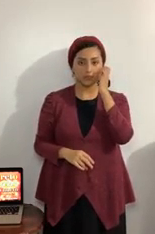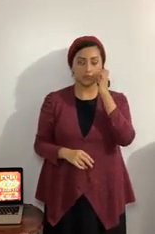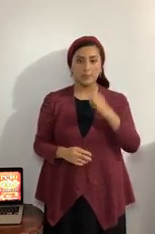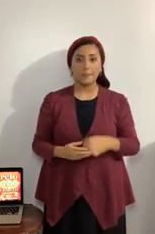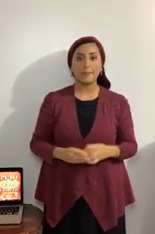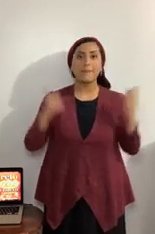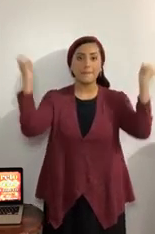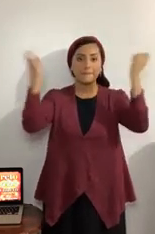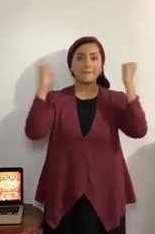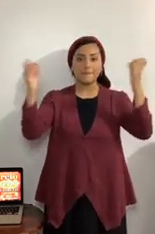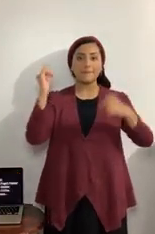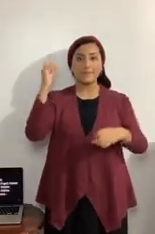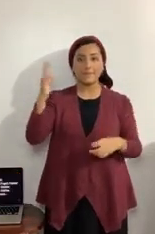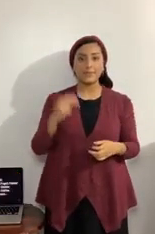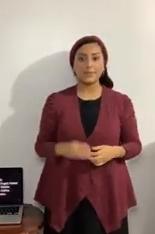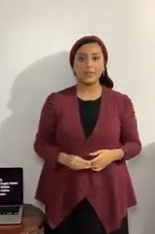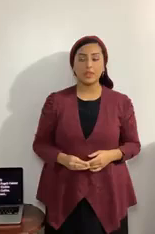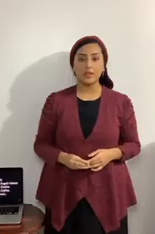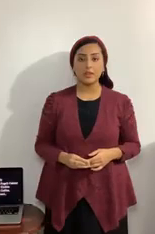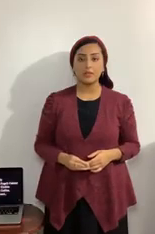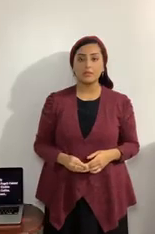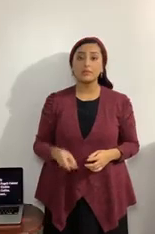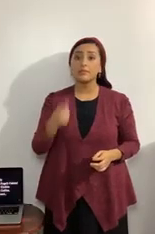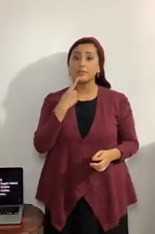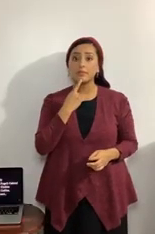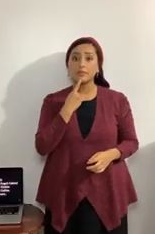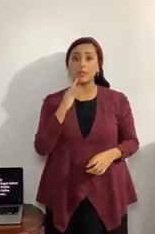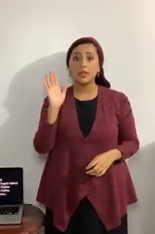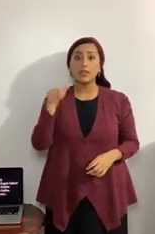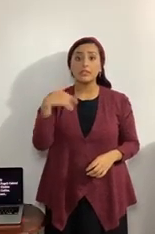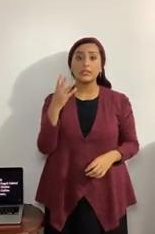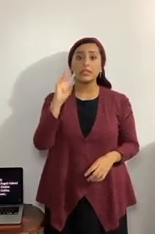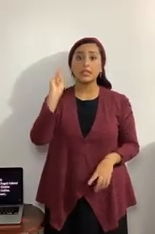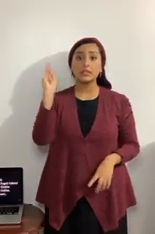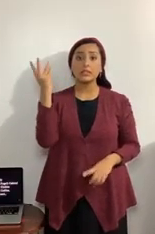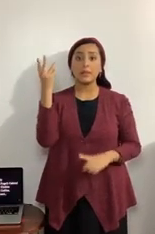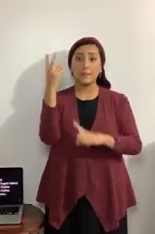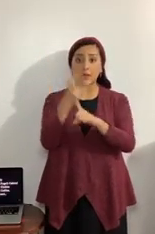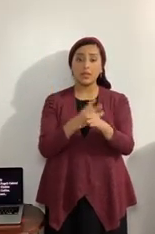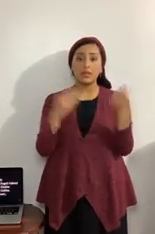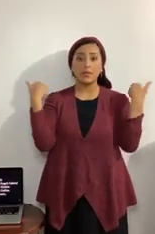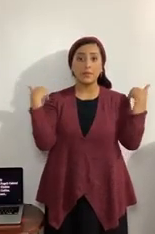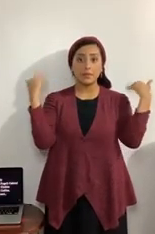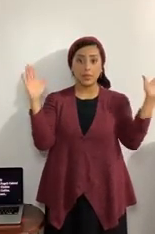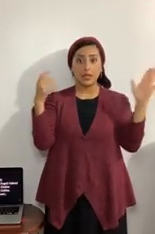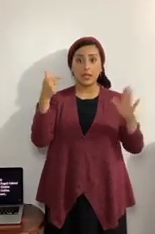Aleluya. Fíjense muy bien, dice, al 6º mes el malach Gabriel fue enviado por Elohim a una ciudad